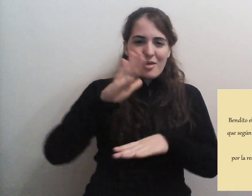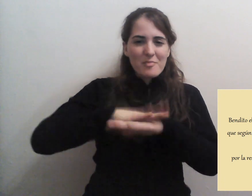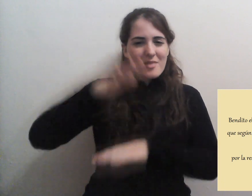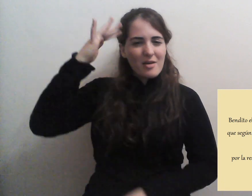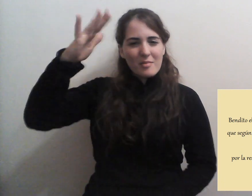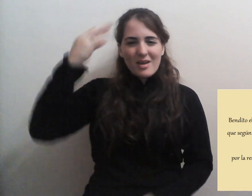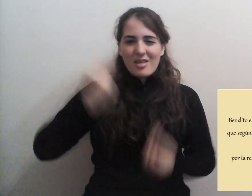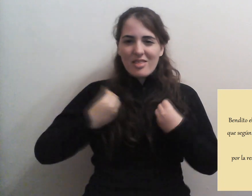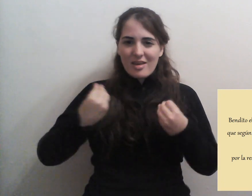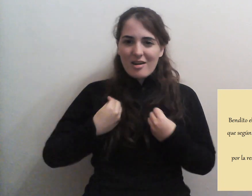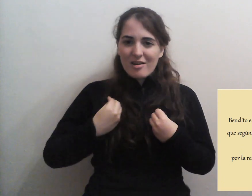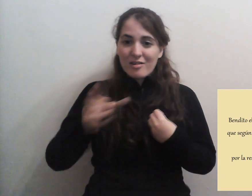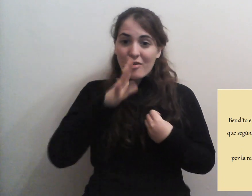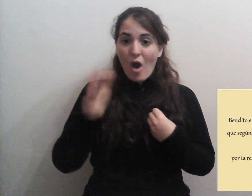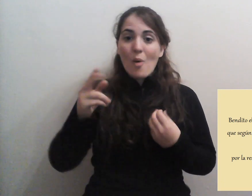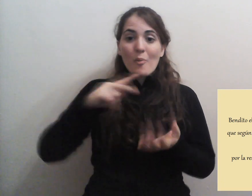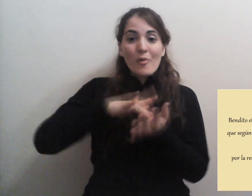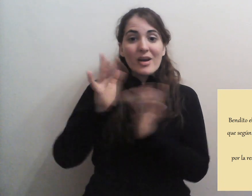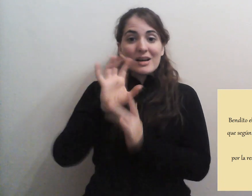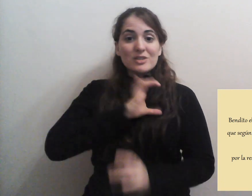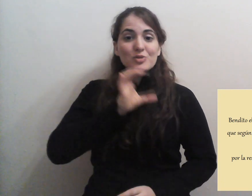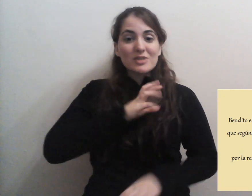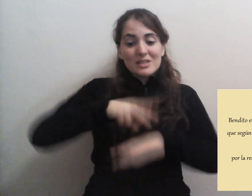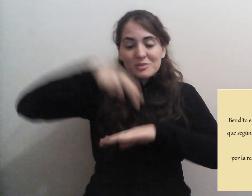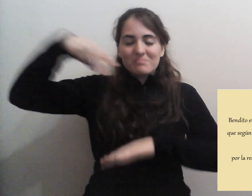la resurrección de Jesucristo de los muertos. Excelente.